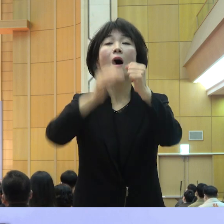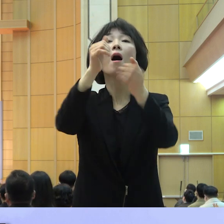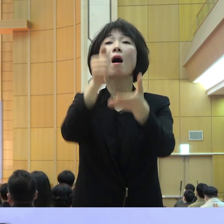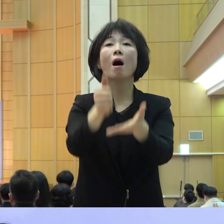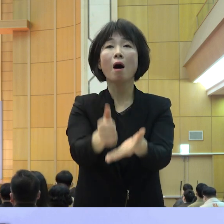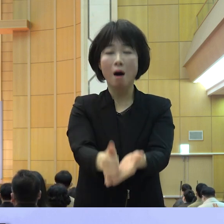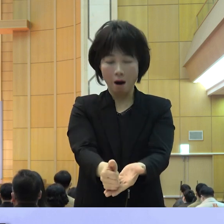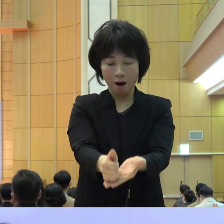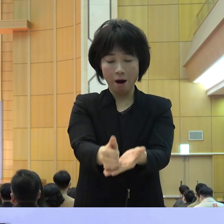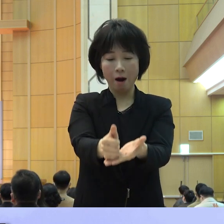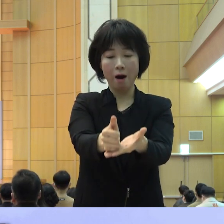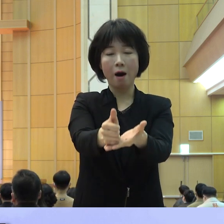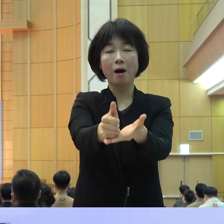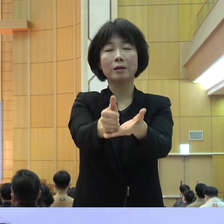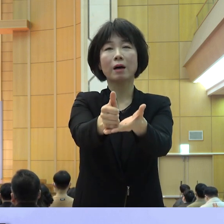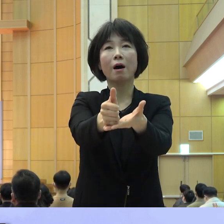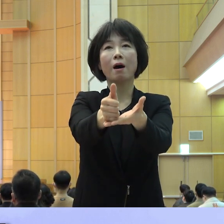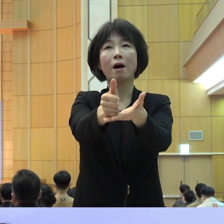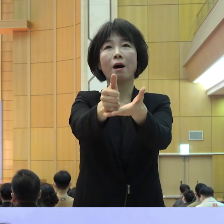나의